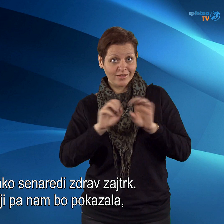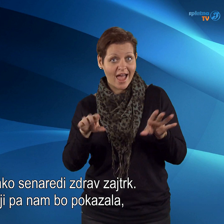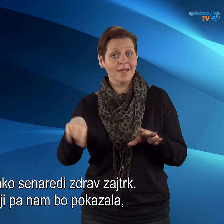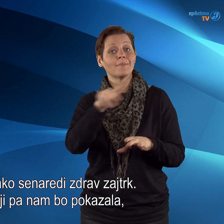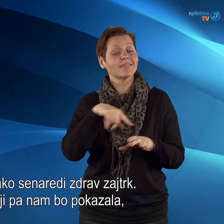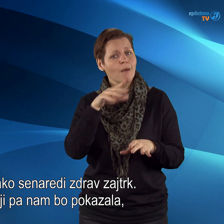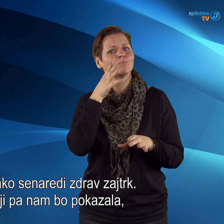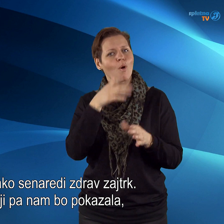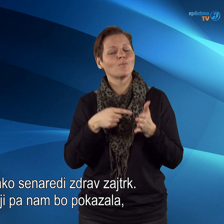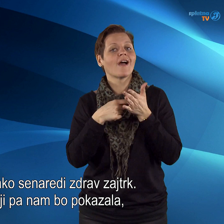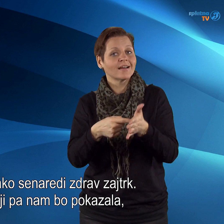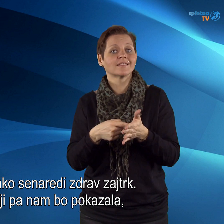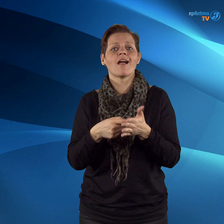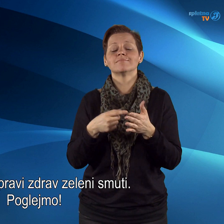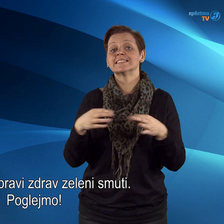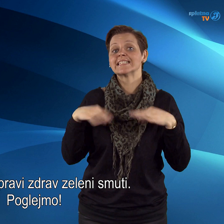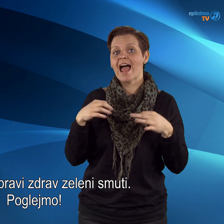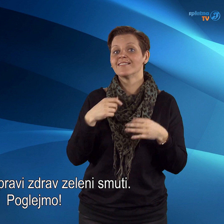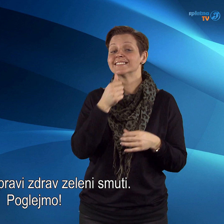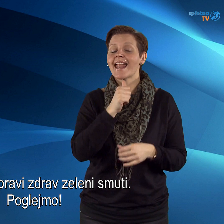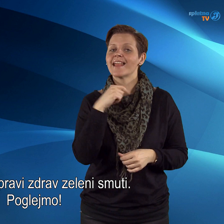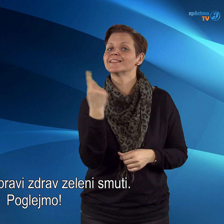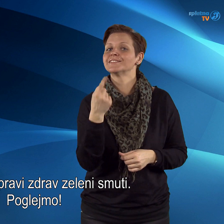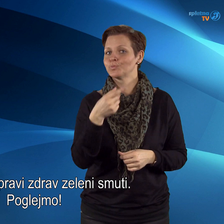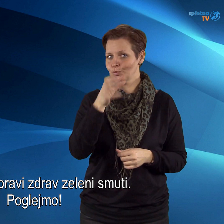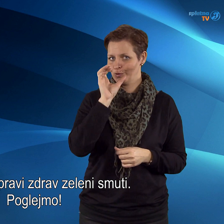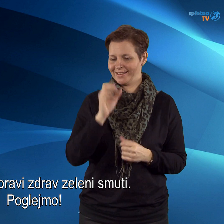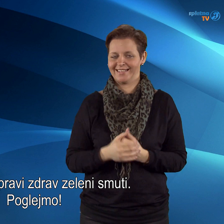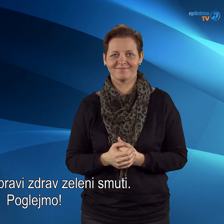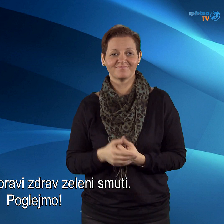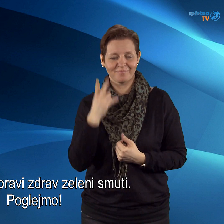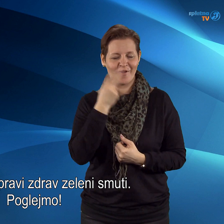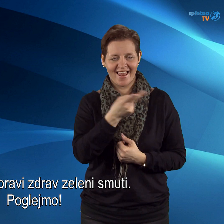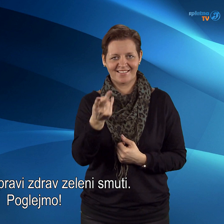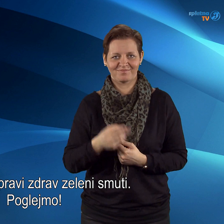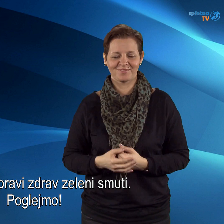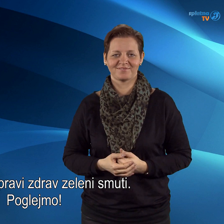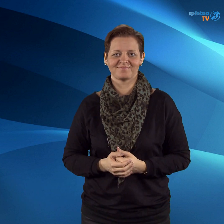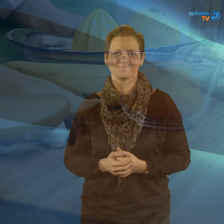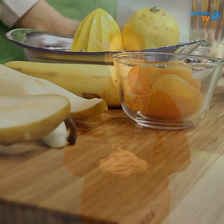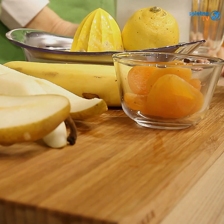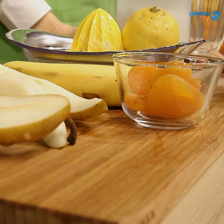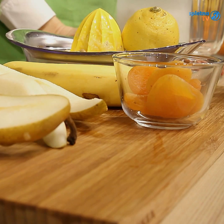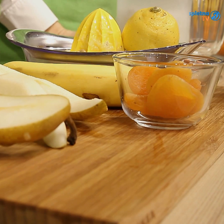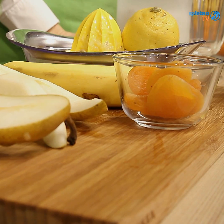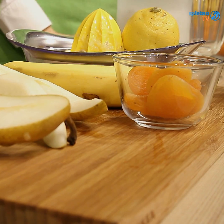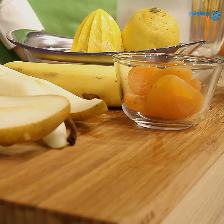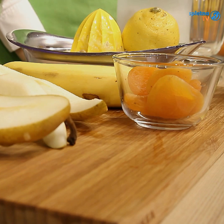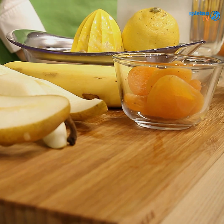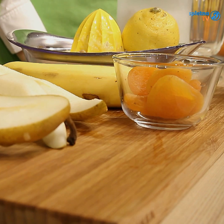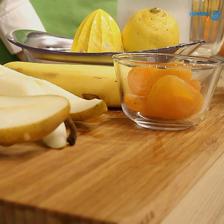V tej oddaji pa nam bo pokazala, kako se pripravi zdrav zeleni smuti. Poglejmo.